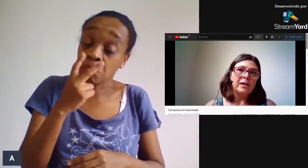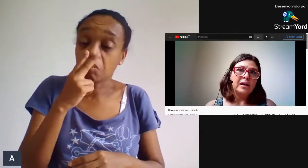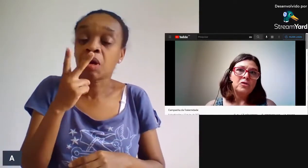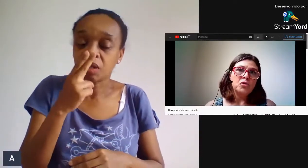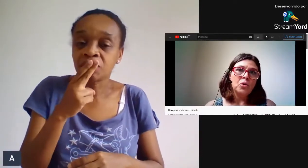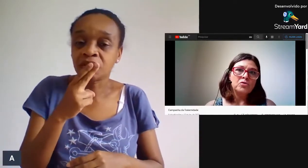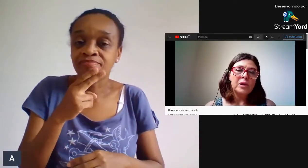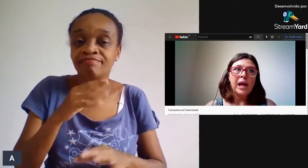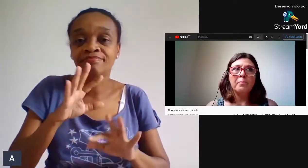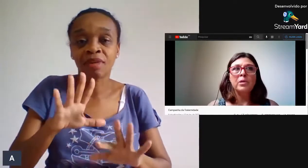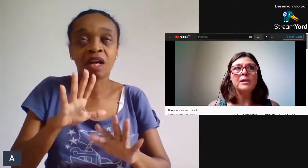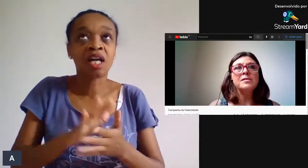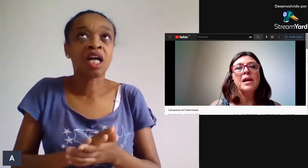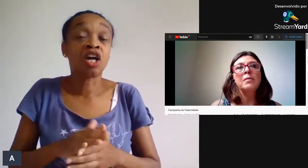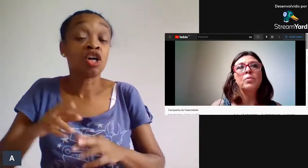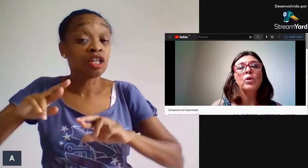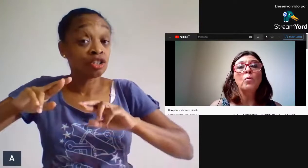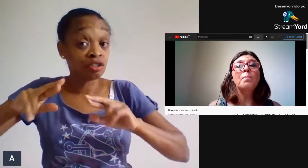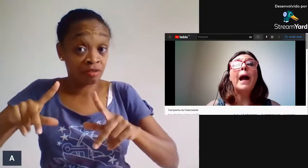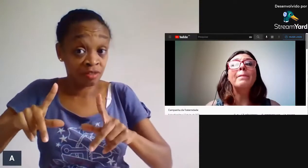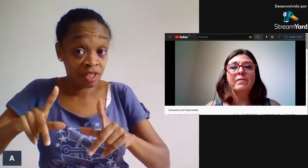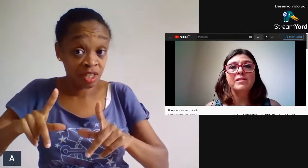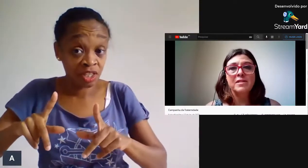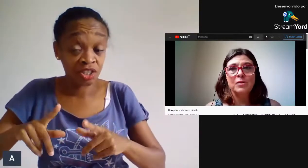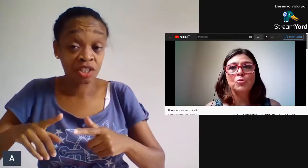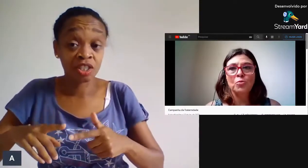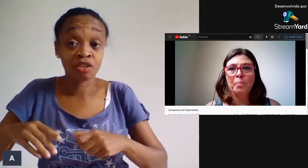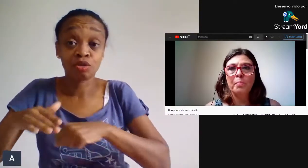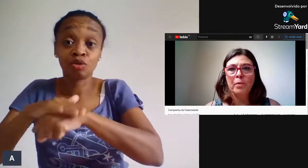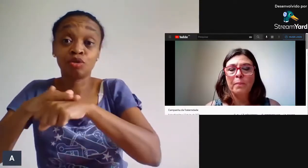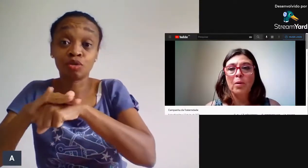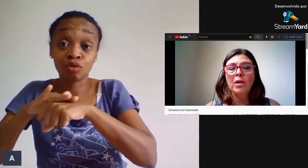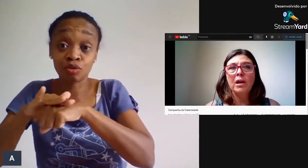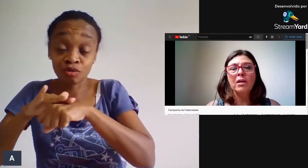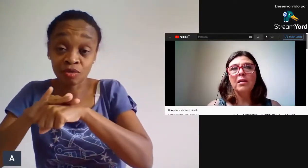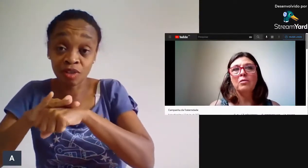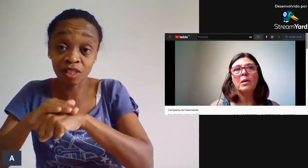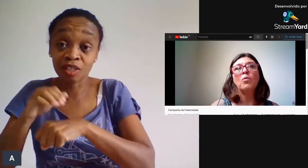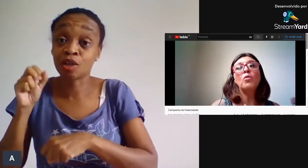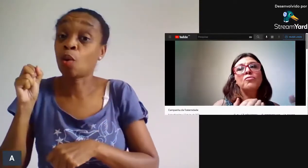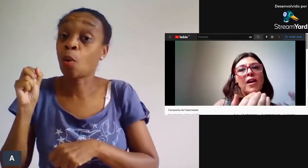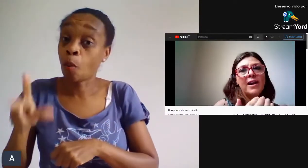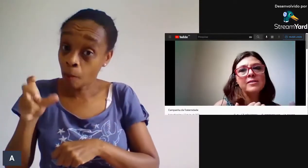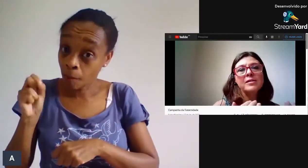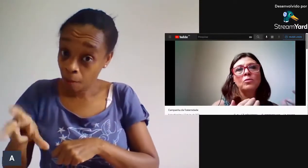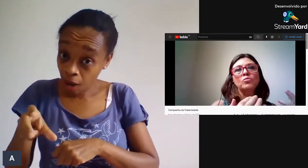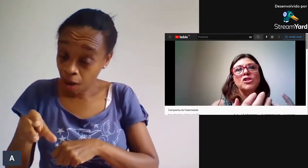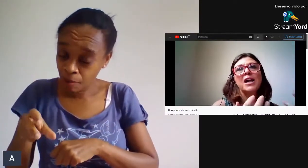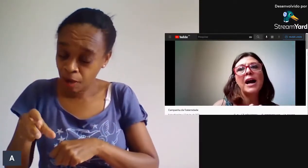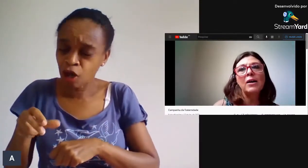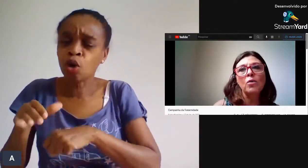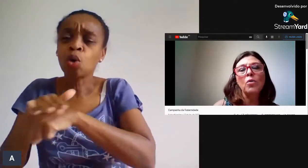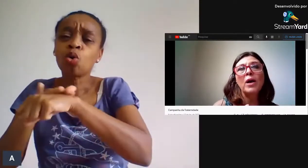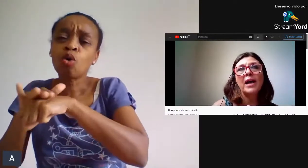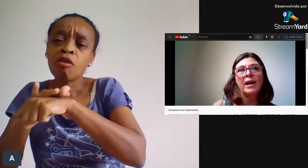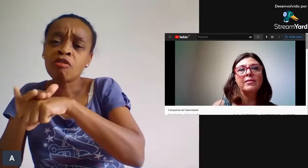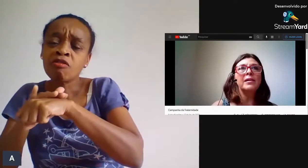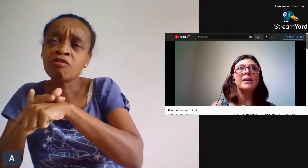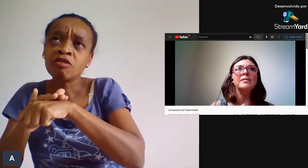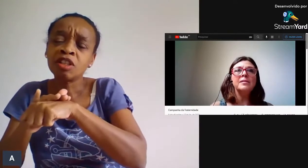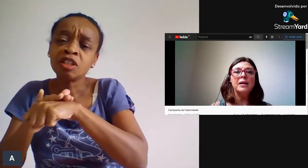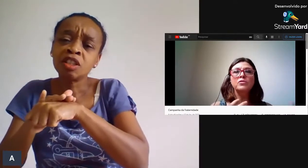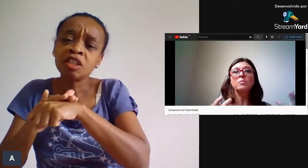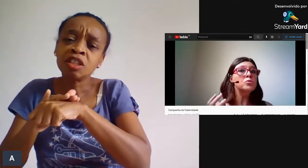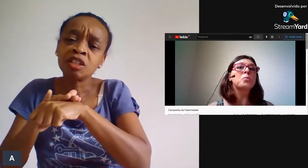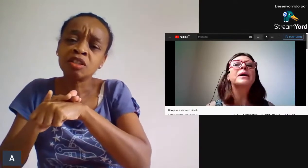diálogo interreligioso, que é, por exemplo, que o Papa Francisco propõe uma conversa, um diálogo